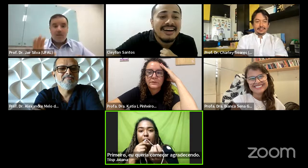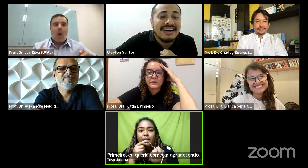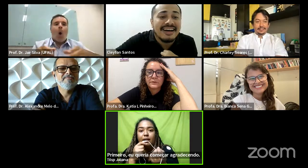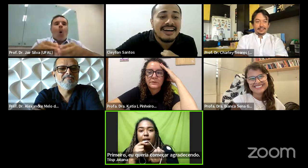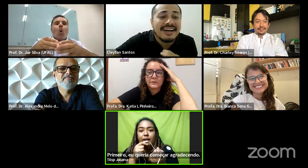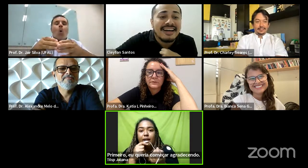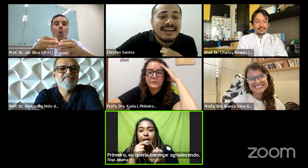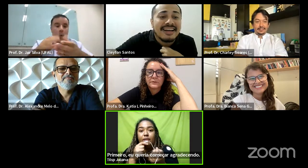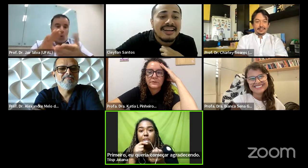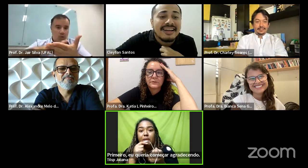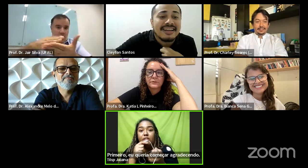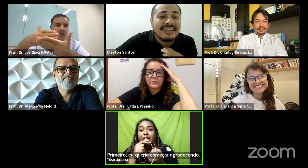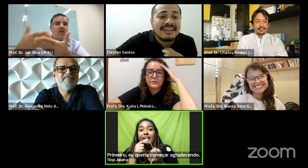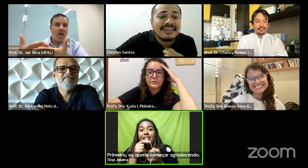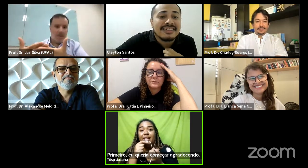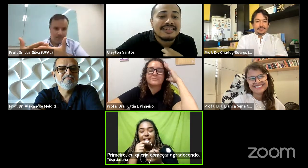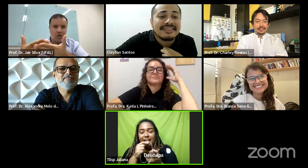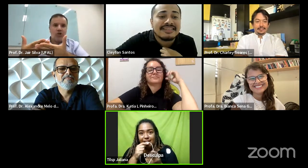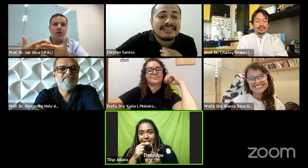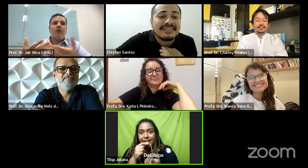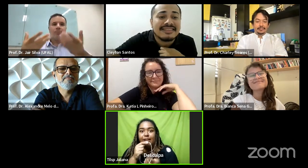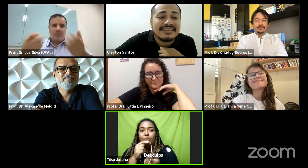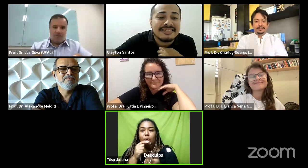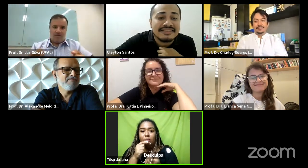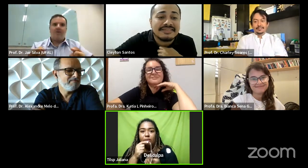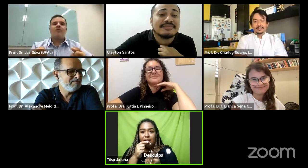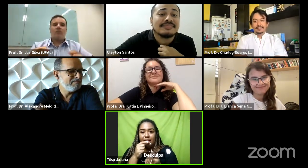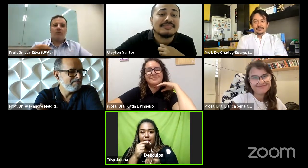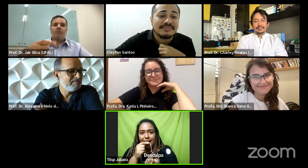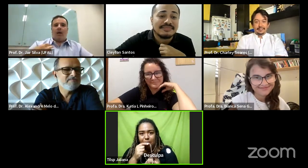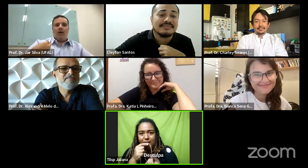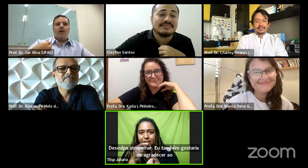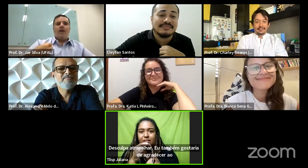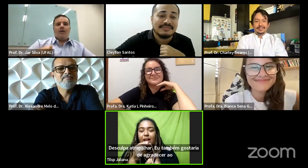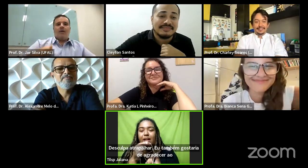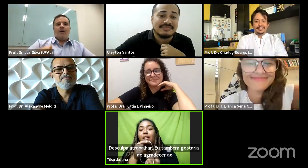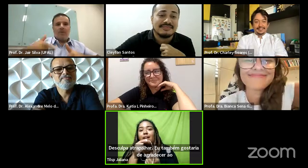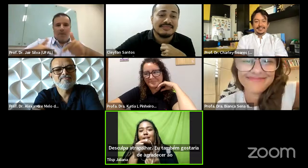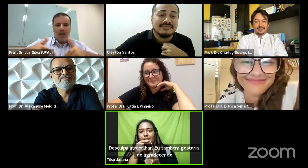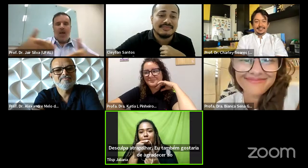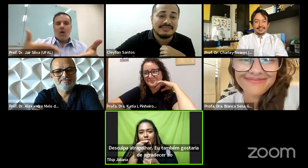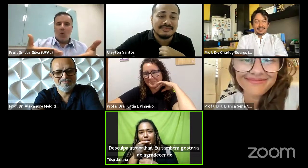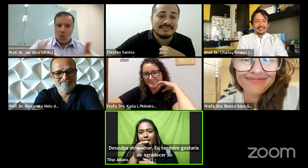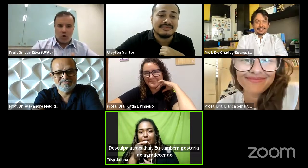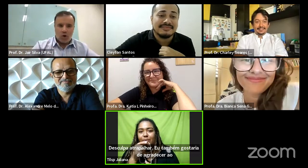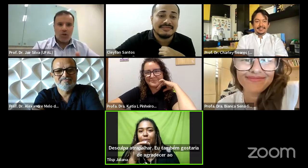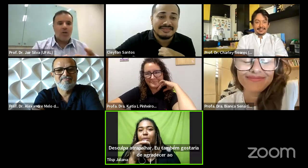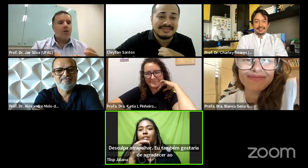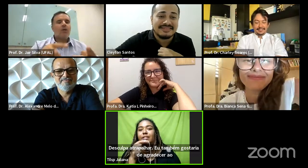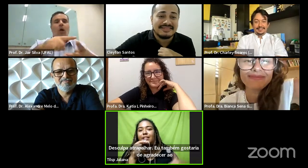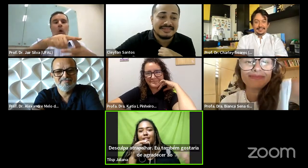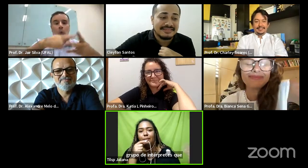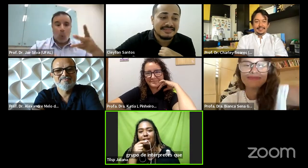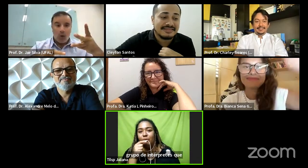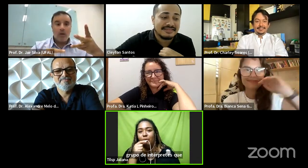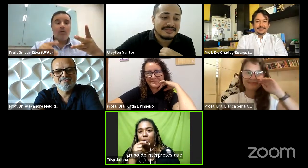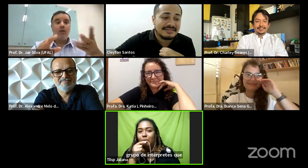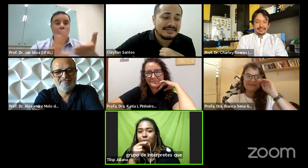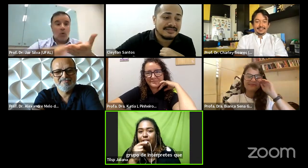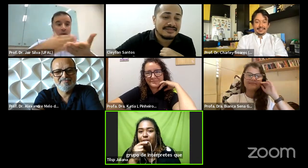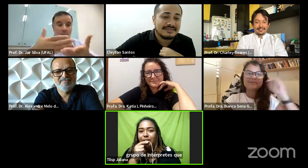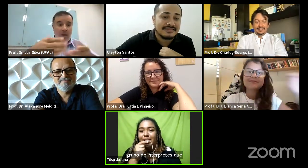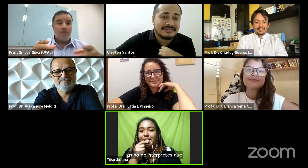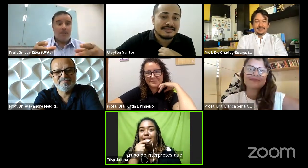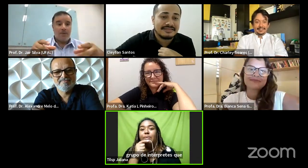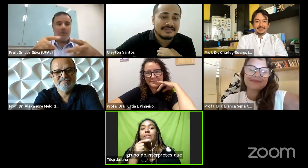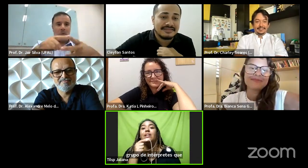Desculpa atrapalhar, eu também gostaria de agradecer ao grupo de intérpretes, tá, que aceitou estar aqui hoje, tá trabalhando